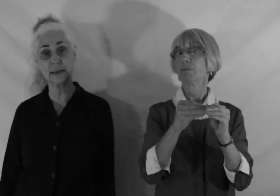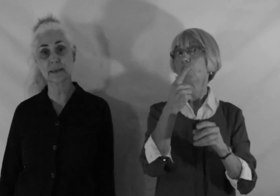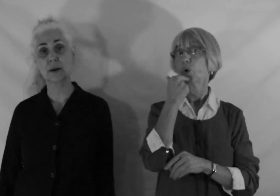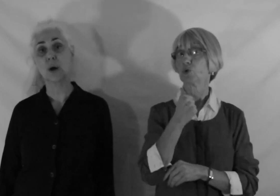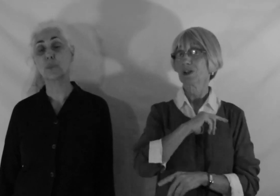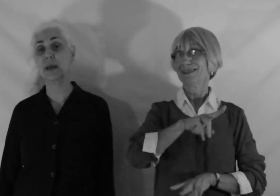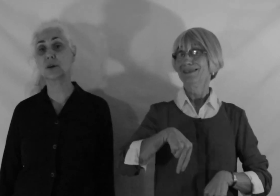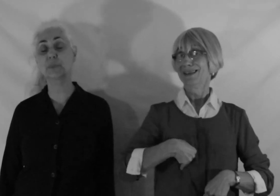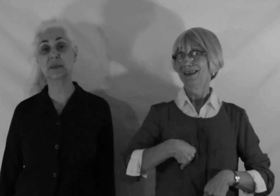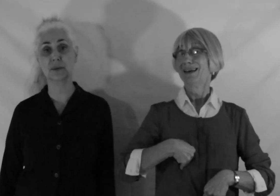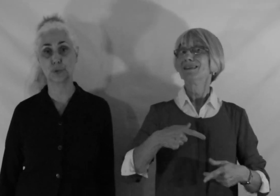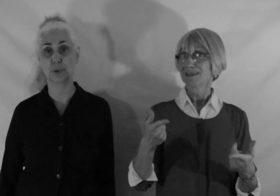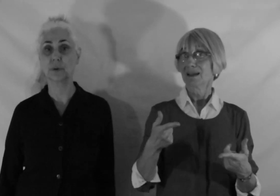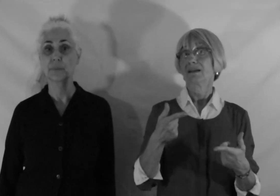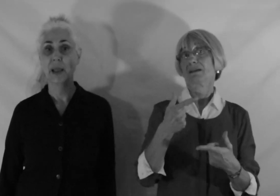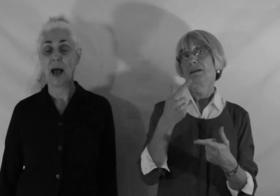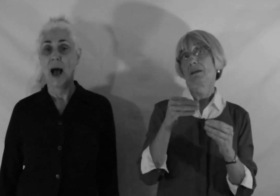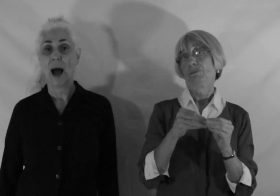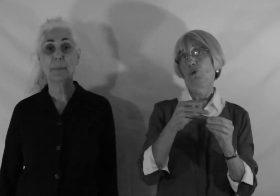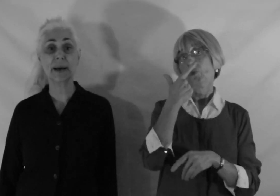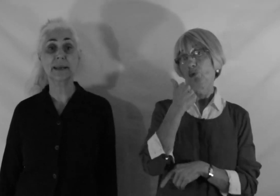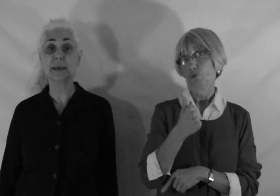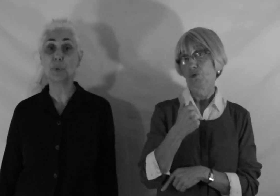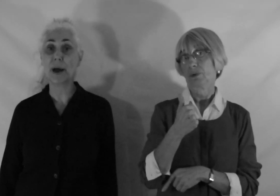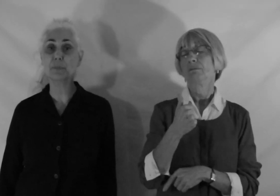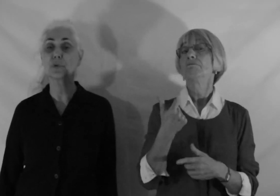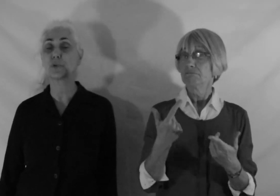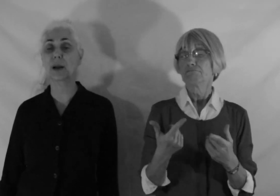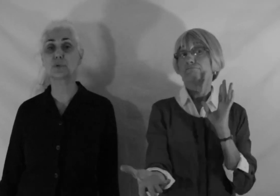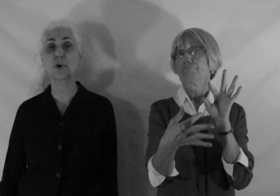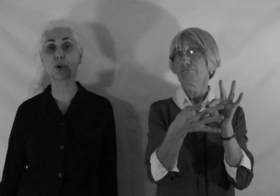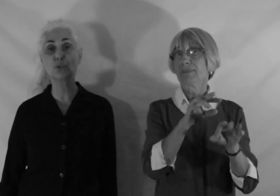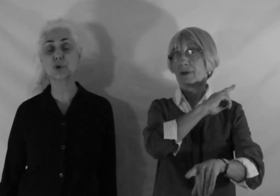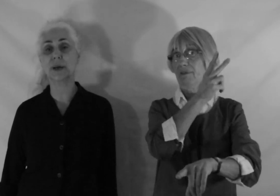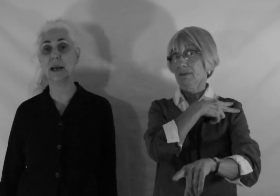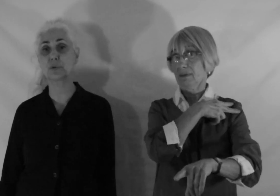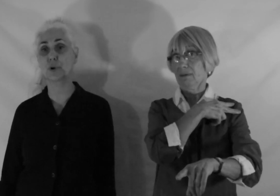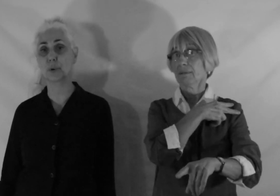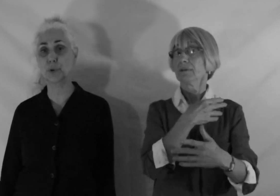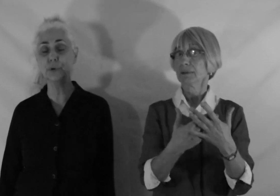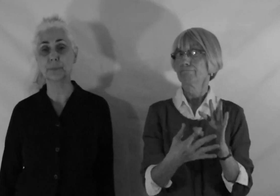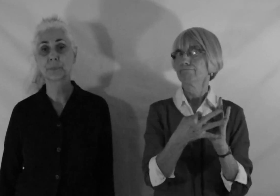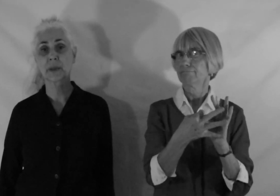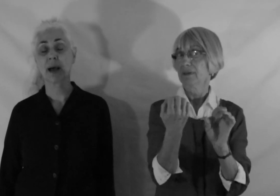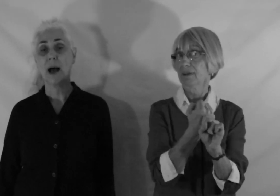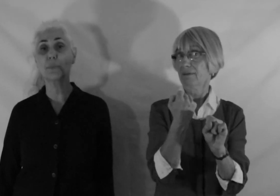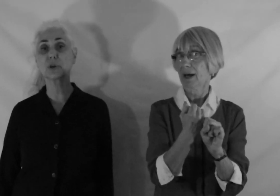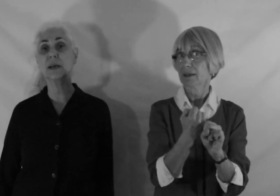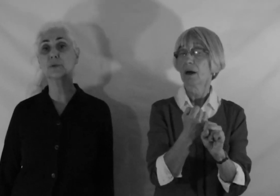poète comédien sourd après des poèmes sur la couleur rouge est la couleur bleue aborder la notion